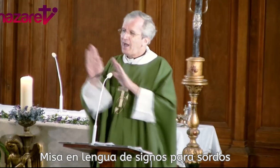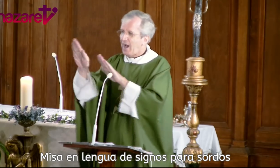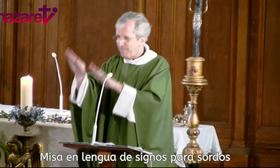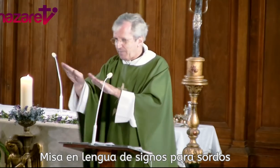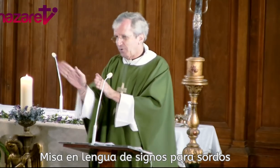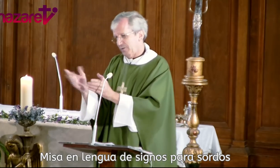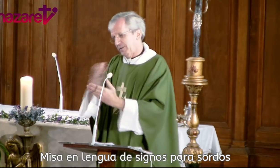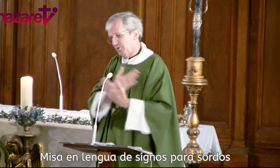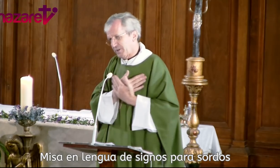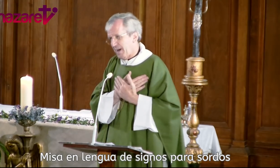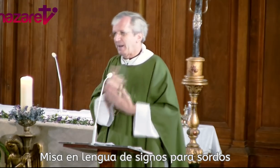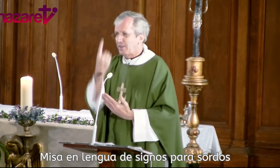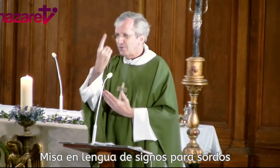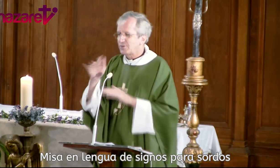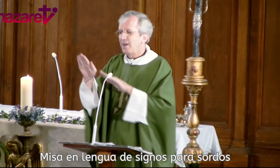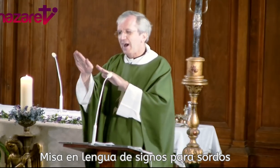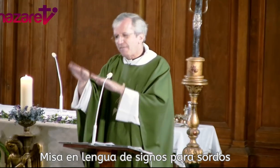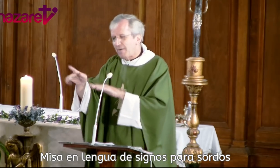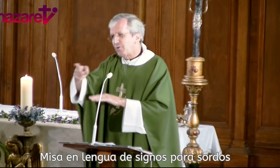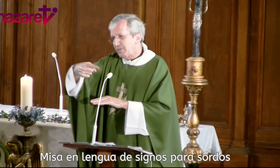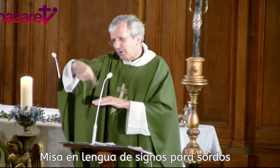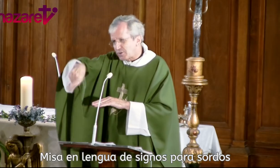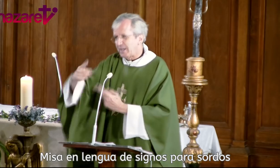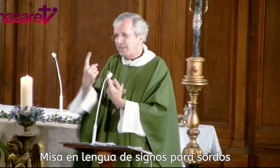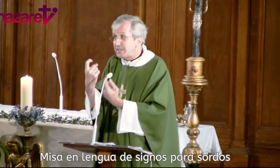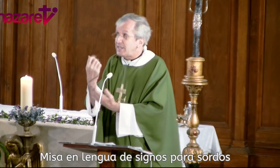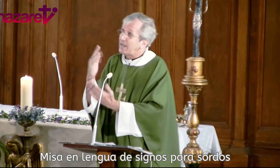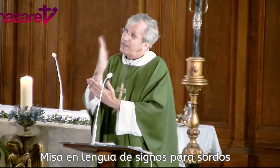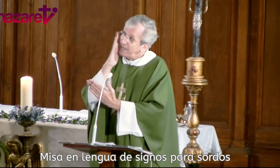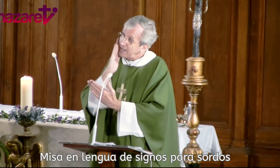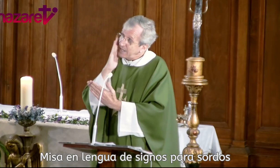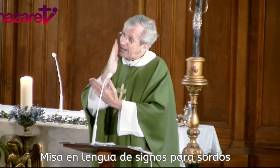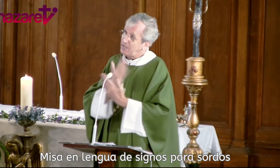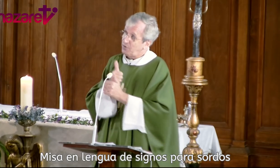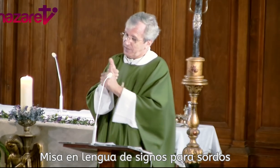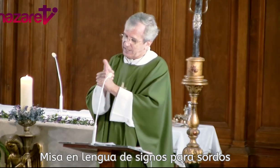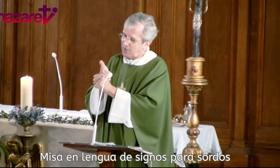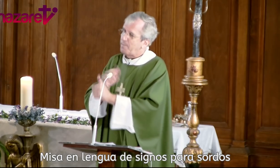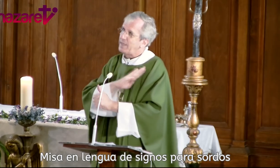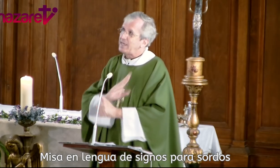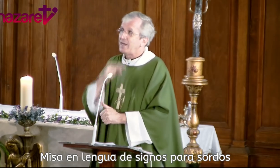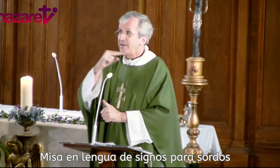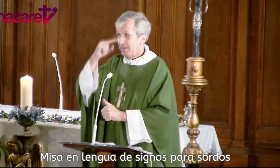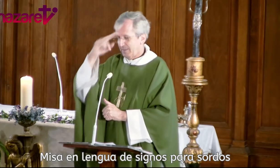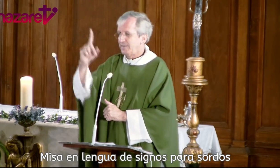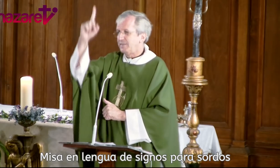a favor de los que aman a Dios, a favor de los que necesitan ese cariño, esa compañía de